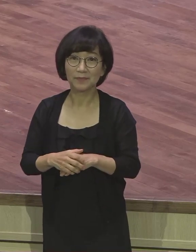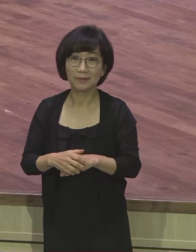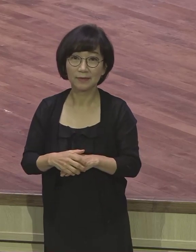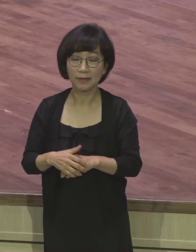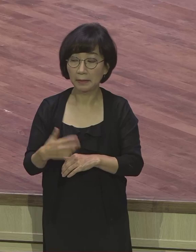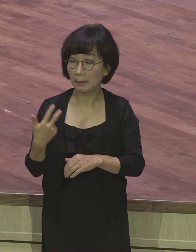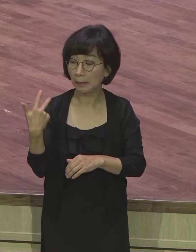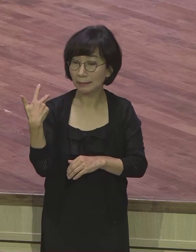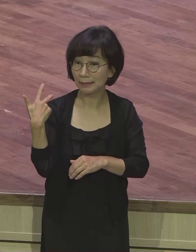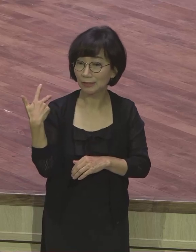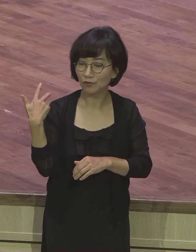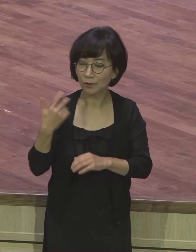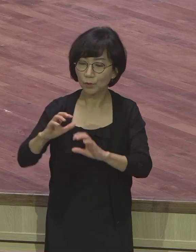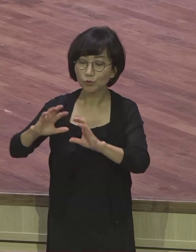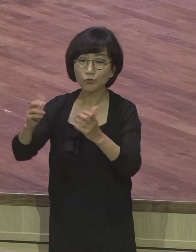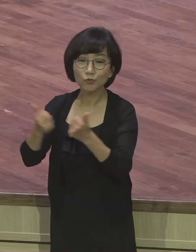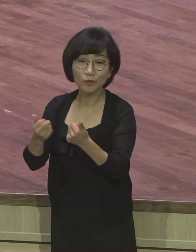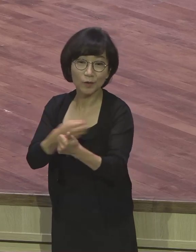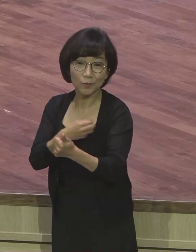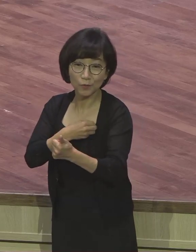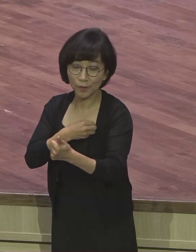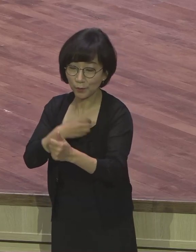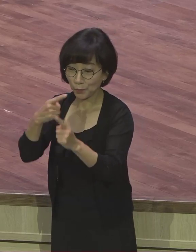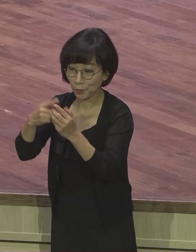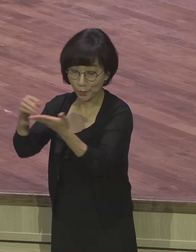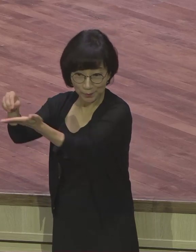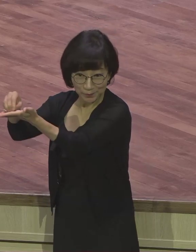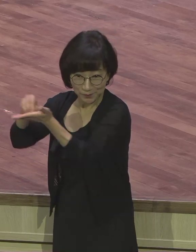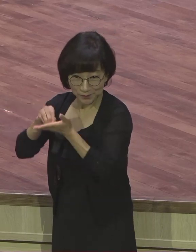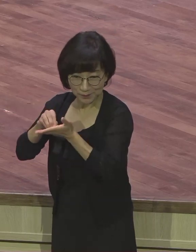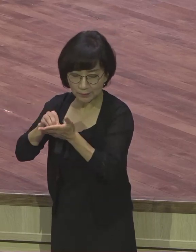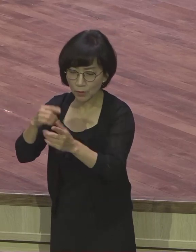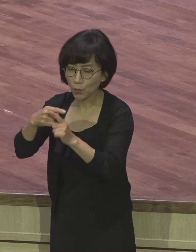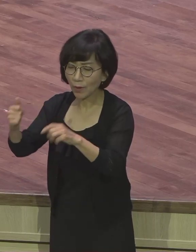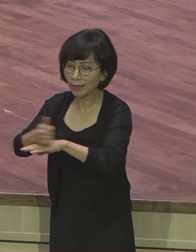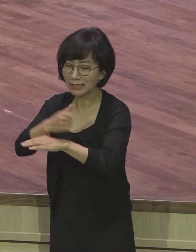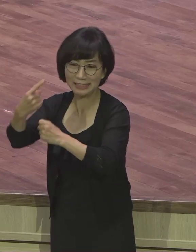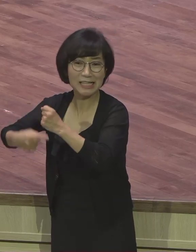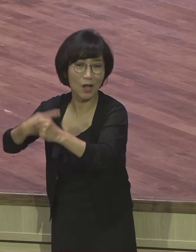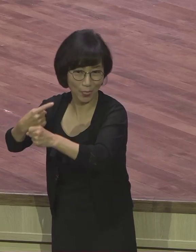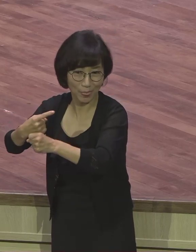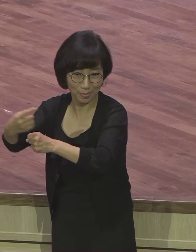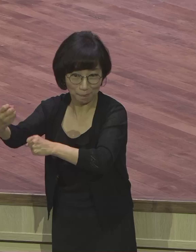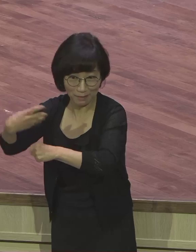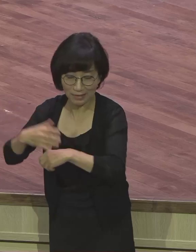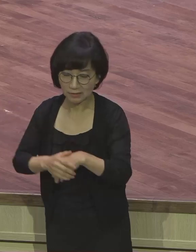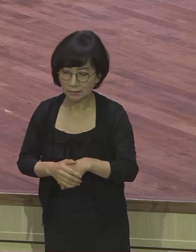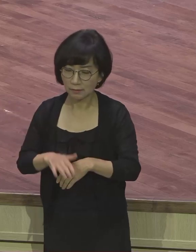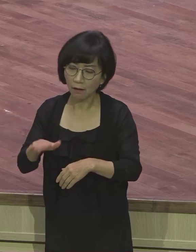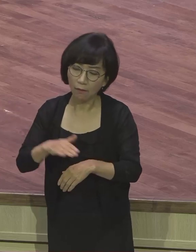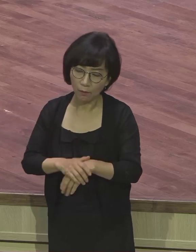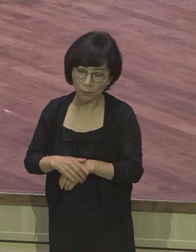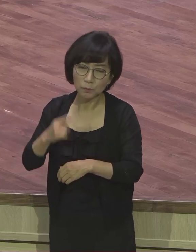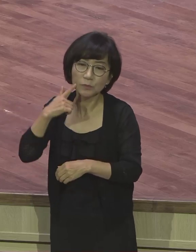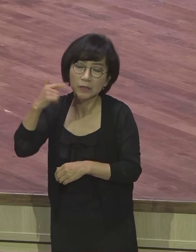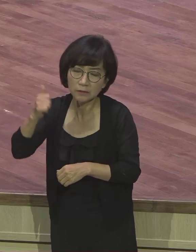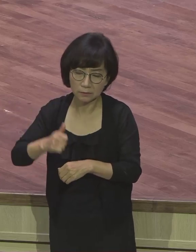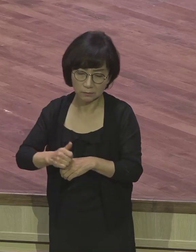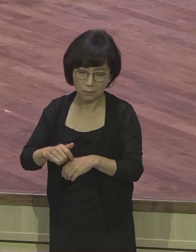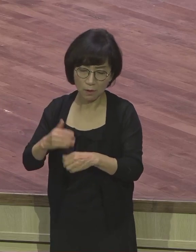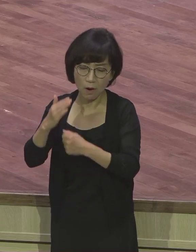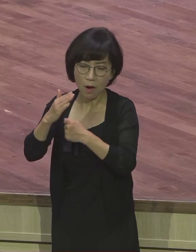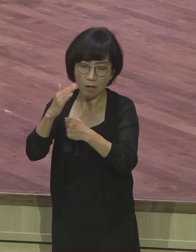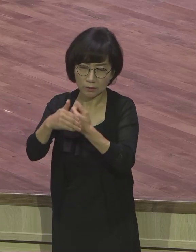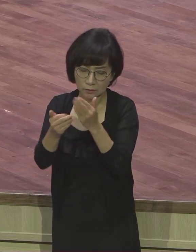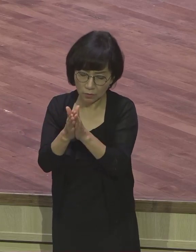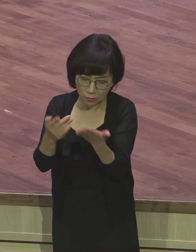다닌 지 1년 됐대. 그러면서 목사님 참 목사님은 설교를 그렇게 이렇게 본문 중심으로 성경 중심으로 풀으니까